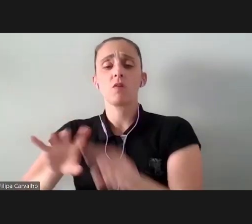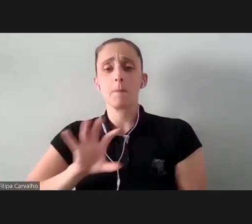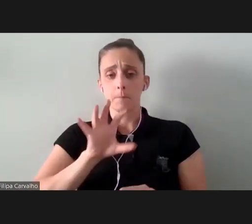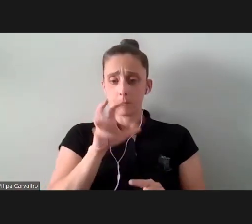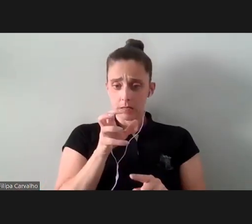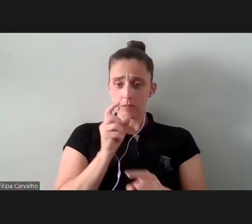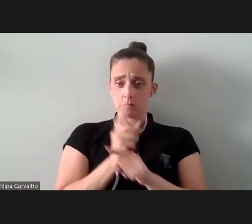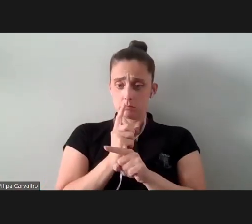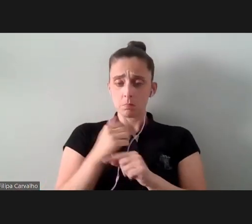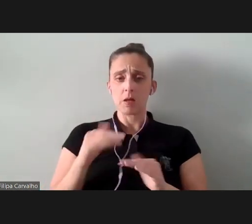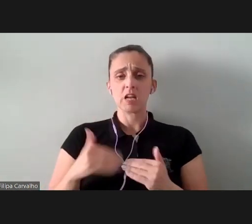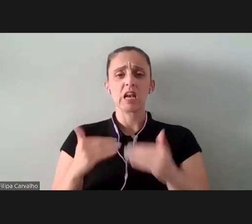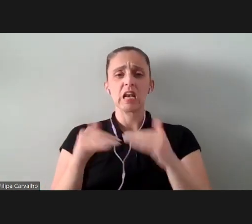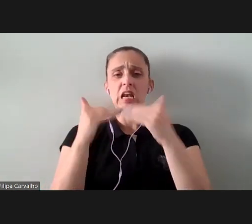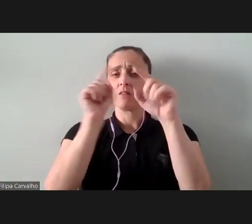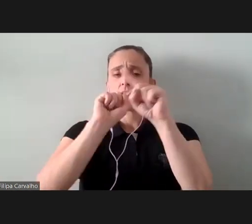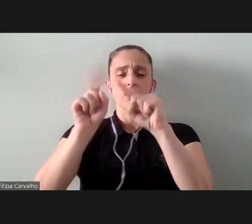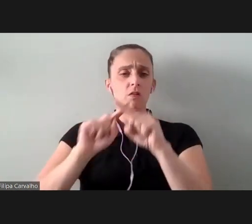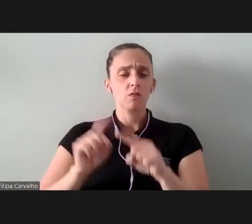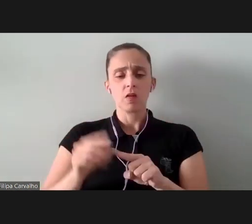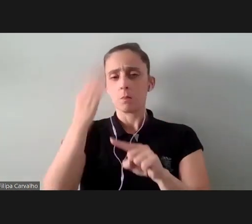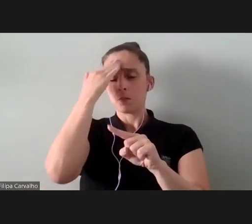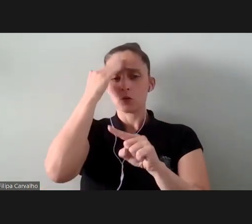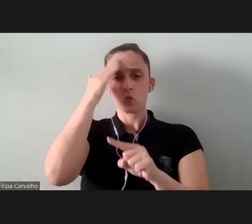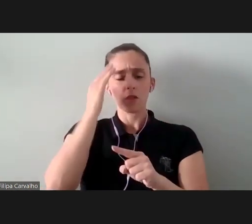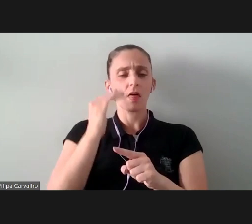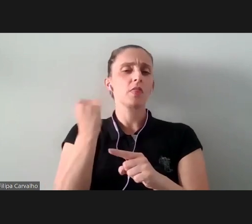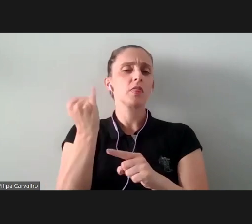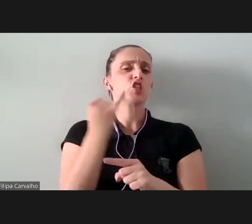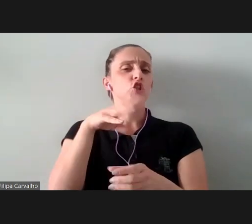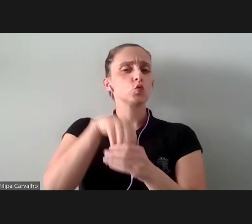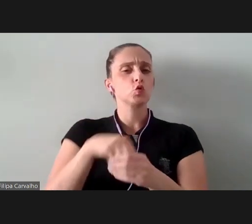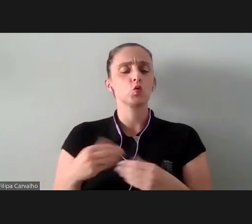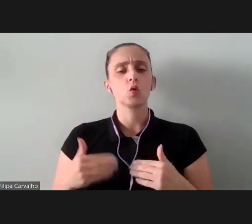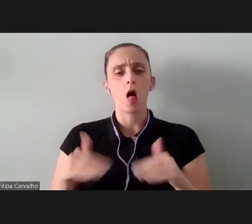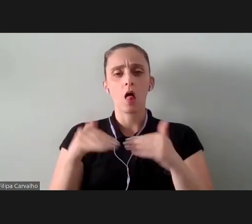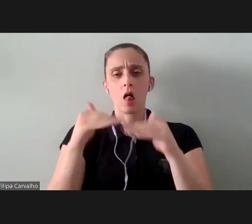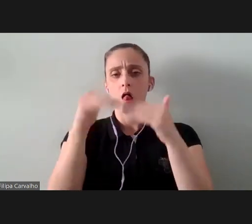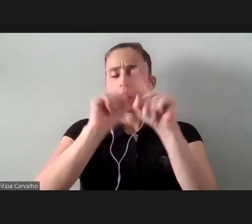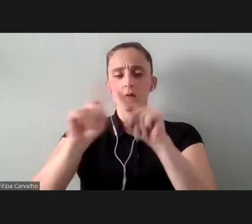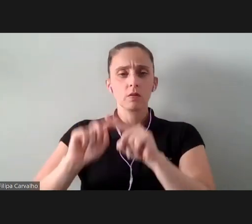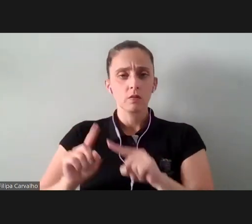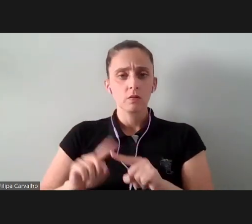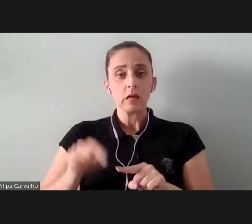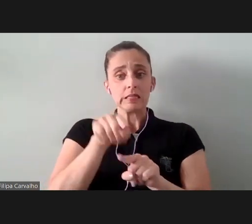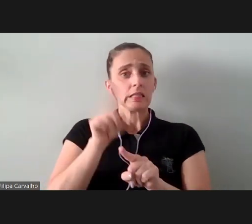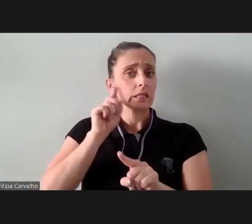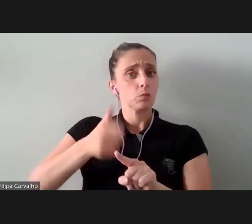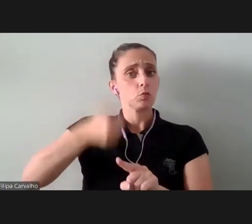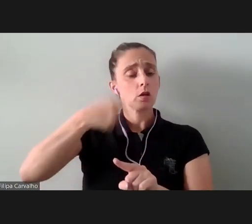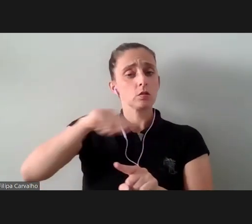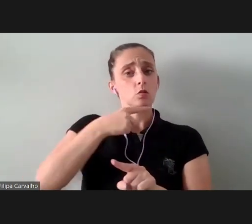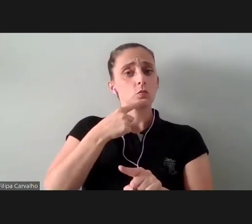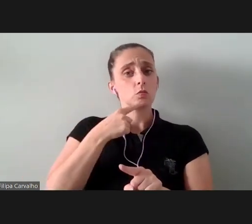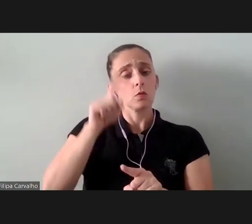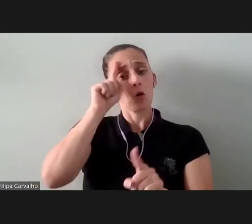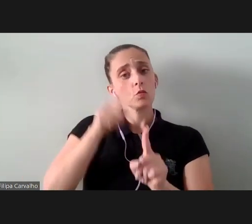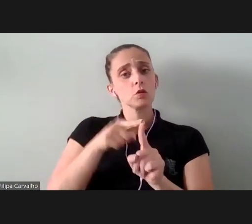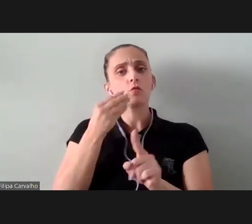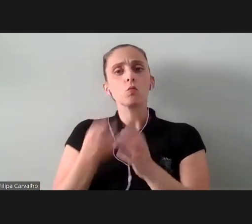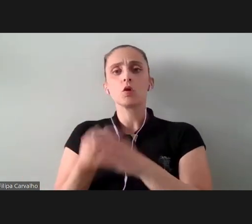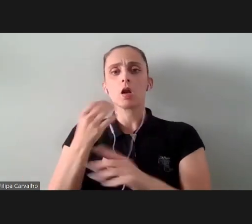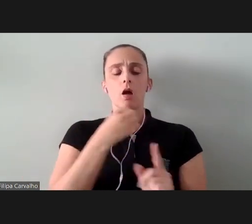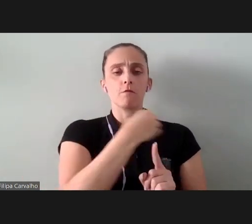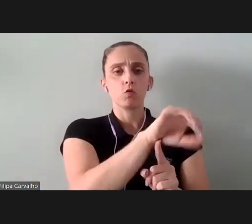diferentes níveis de preparação, diferentes níveis de maturidade institucional, e isso é fundamental quando se está a idealizar uma oferta formativa, mas